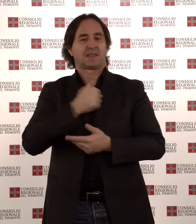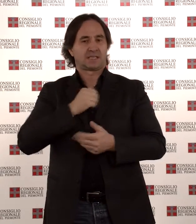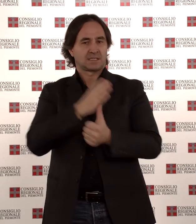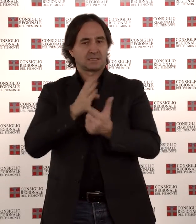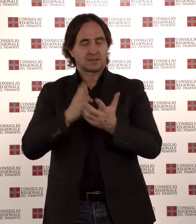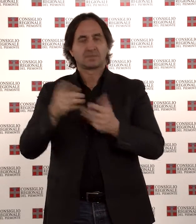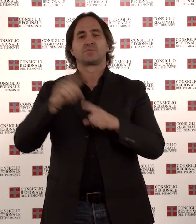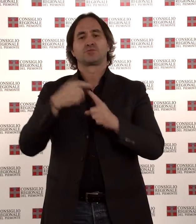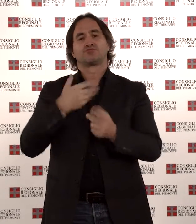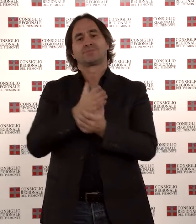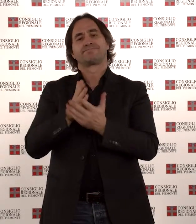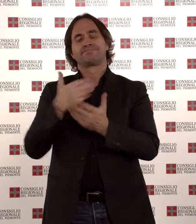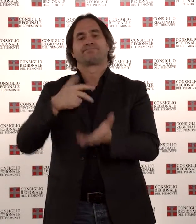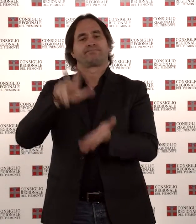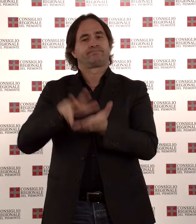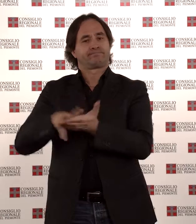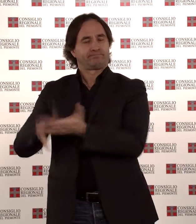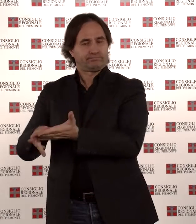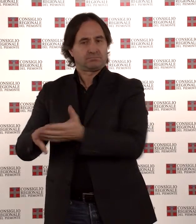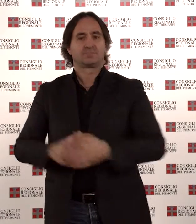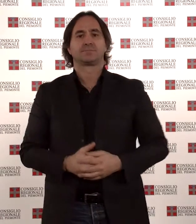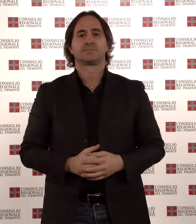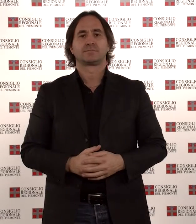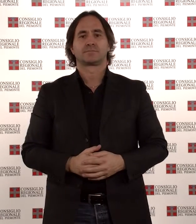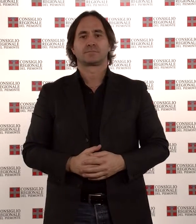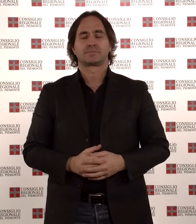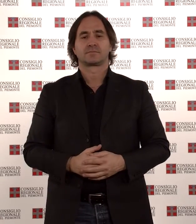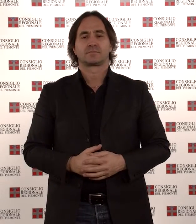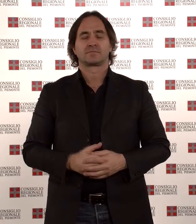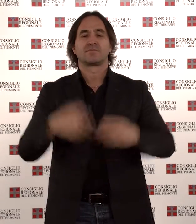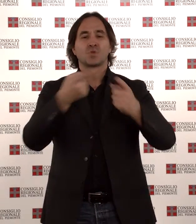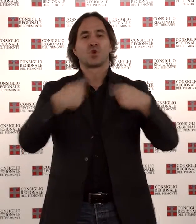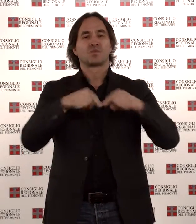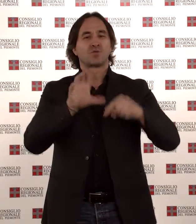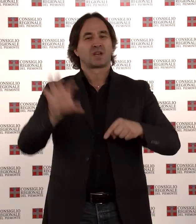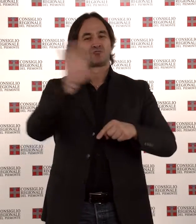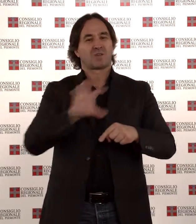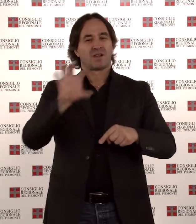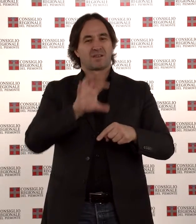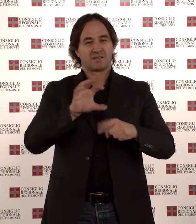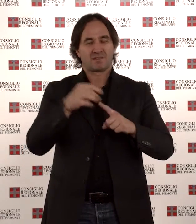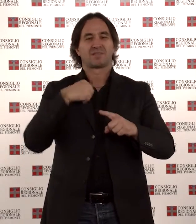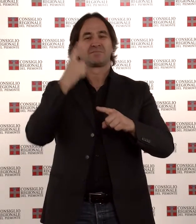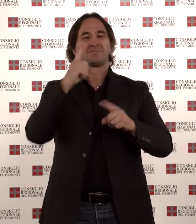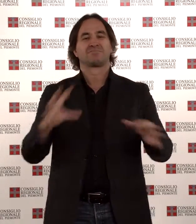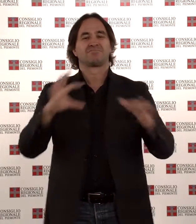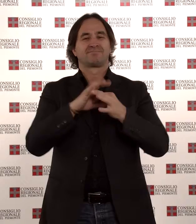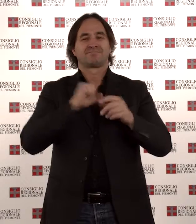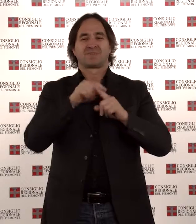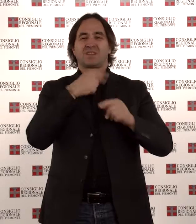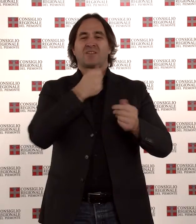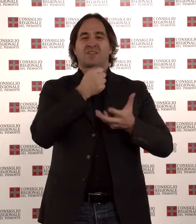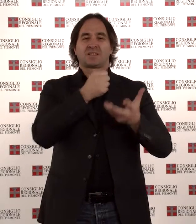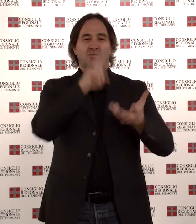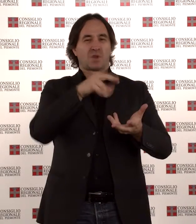votato alcuni atti di indirizzo. In copertina. Il Consiglio regionale ha proseguito l'esame del collegato alla finanziaria